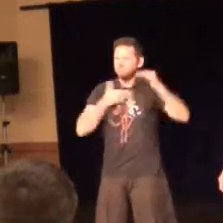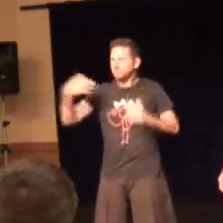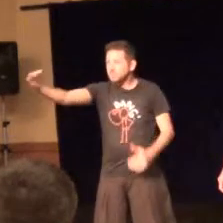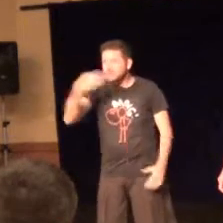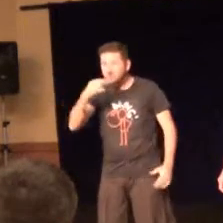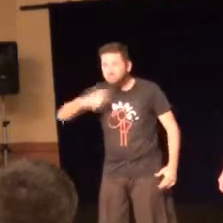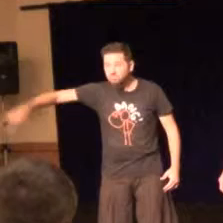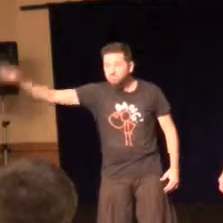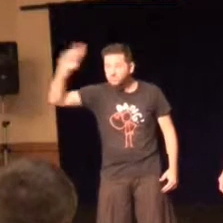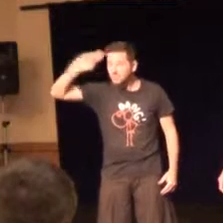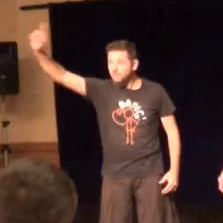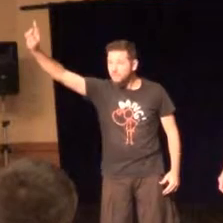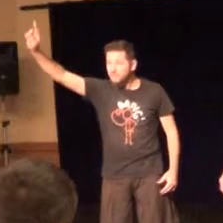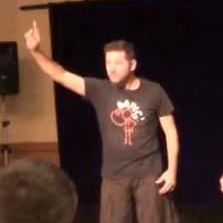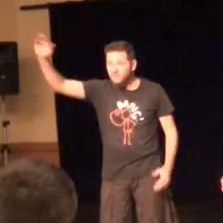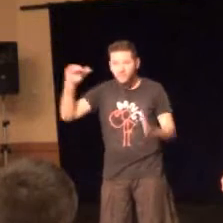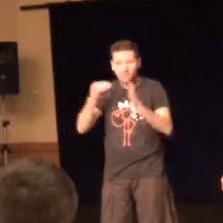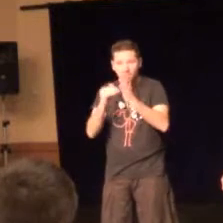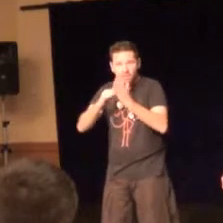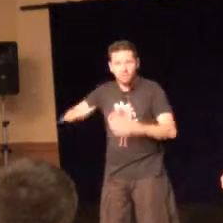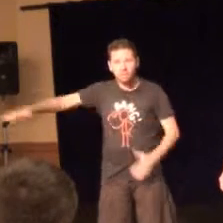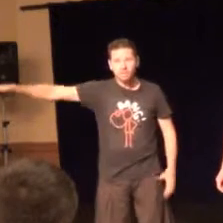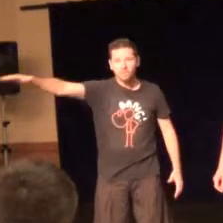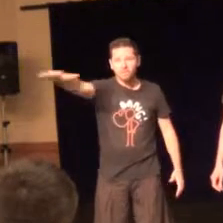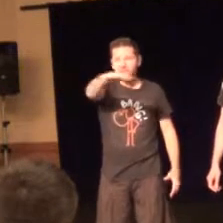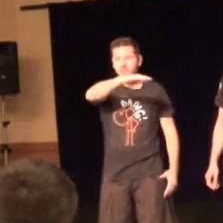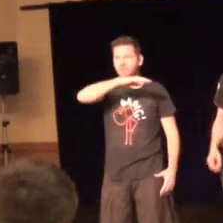Dis-moi si tu rêves encore.